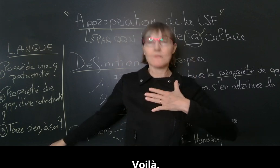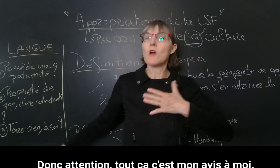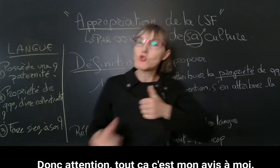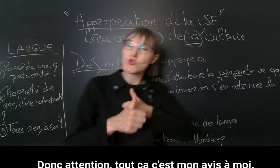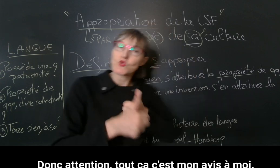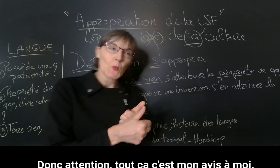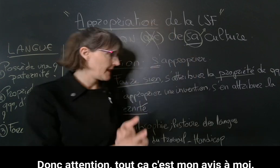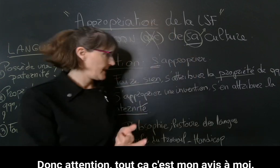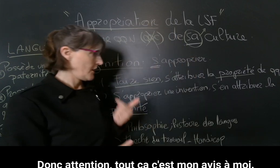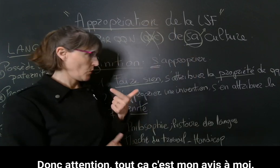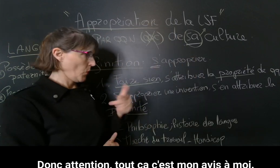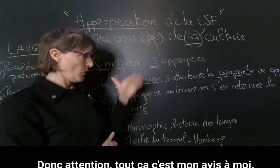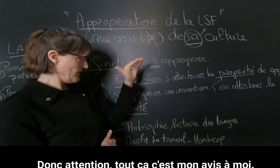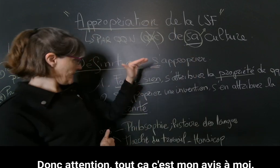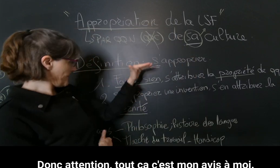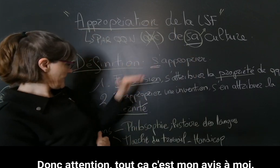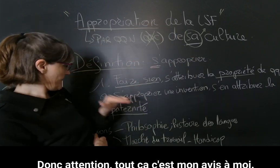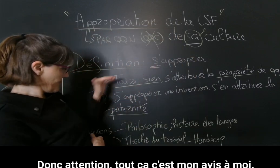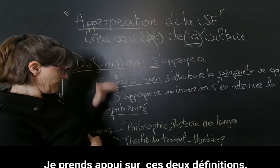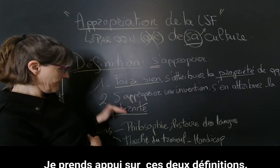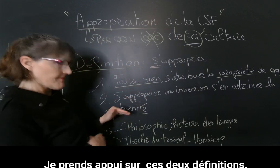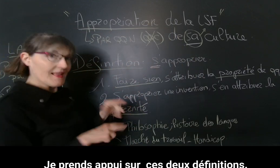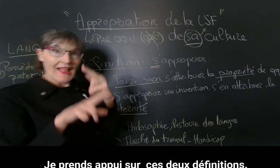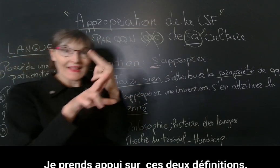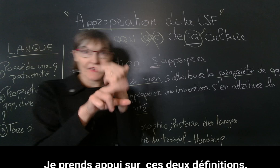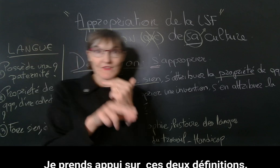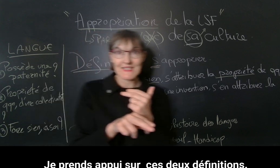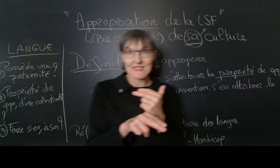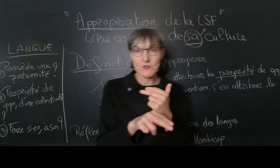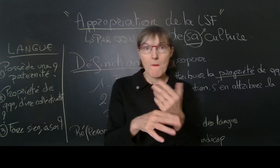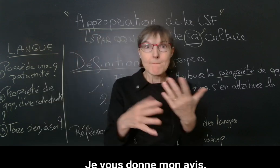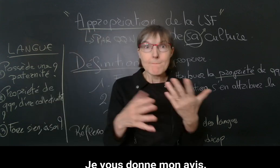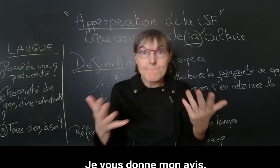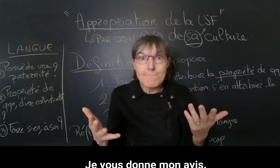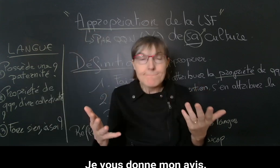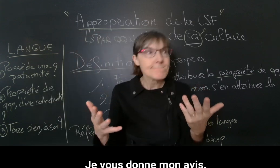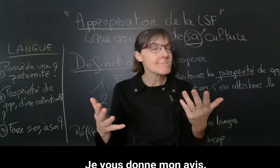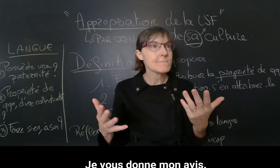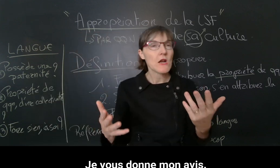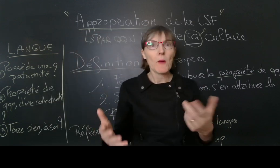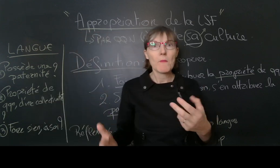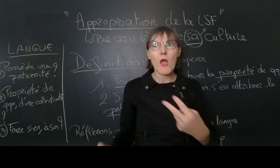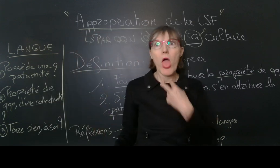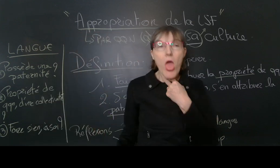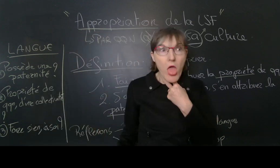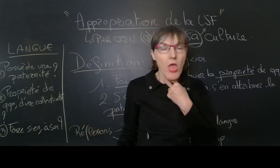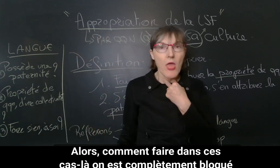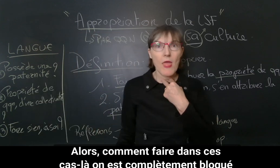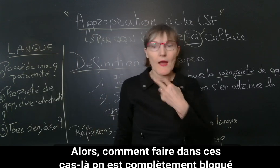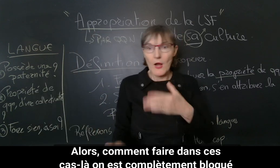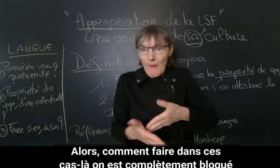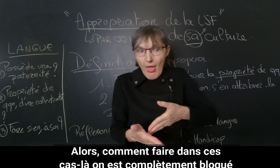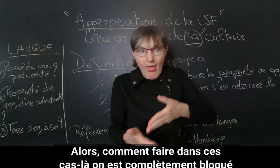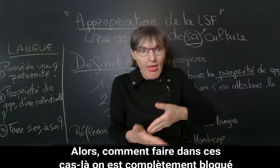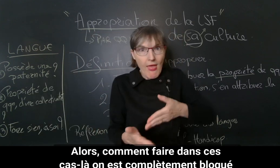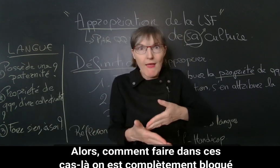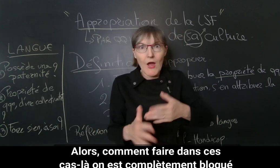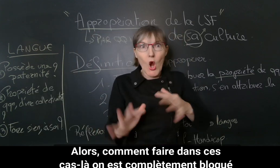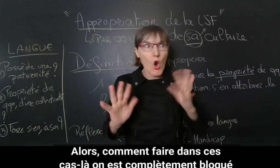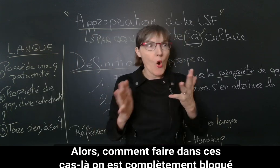donc attention tout ça c'est mon avis à moi je parle des deux définitions je vous donne mon avis alors comment faire dans ces cas là on est